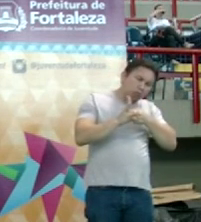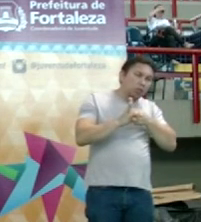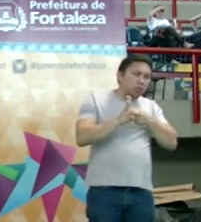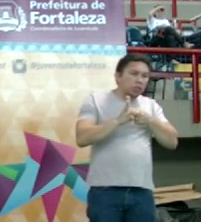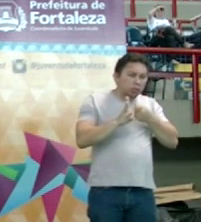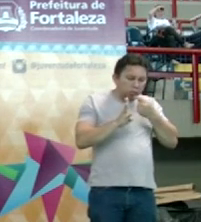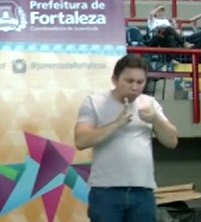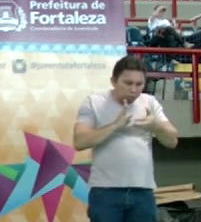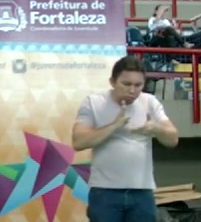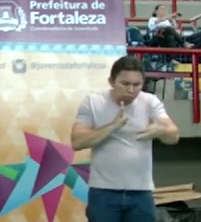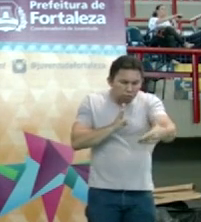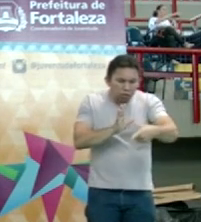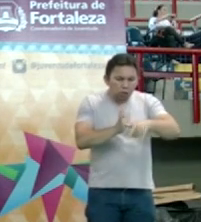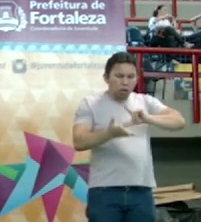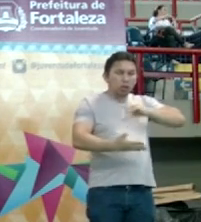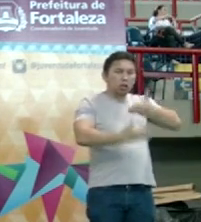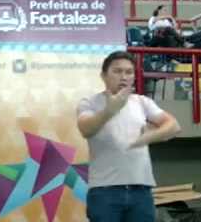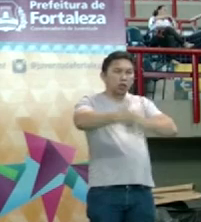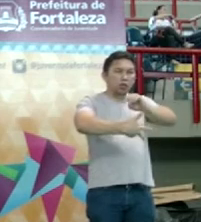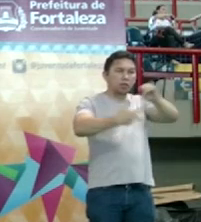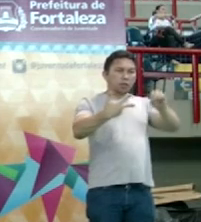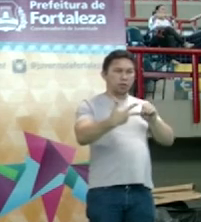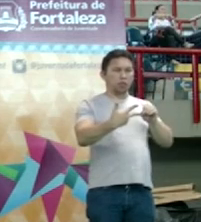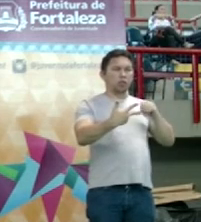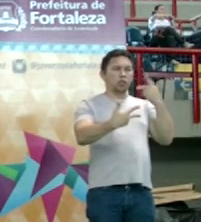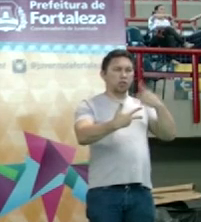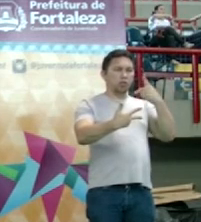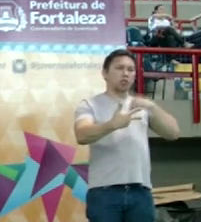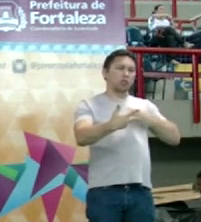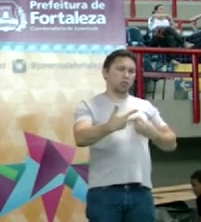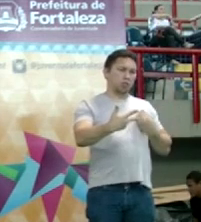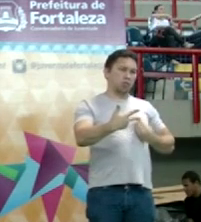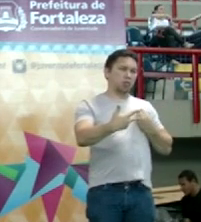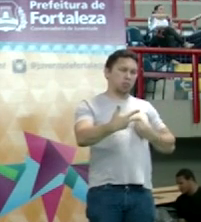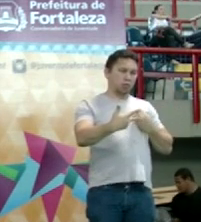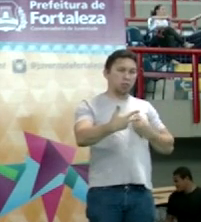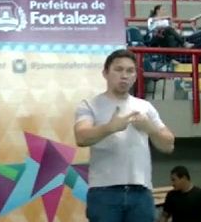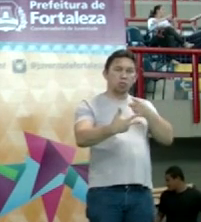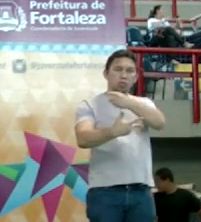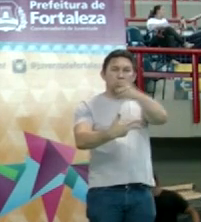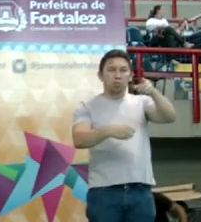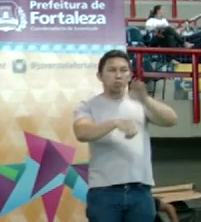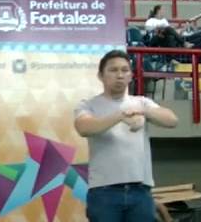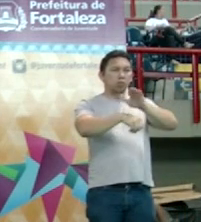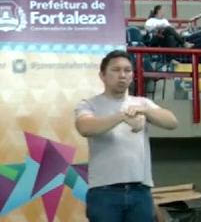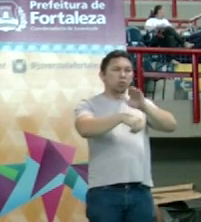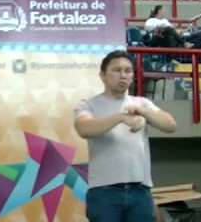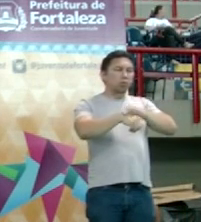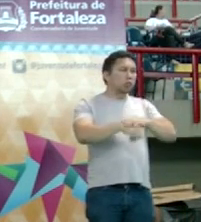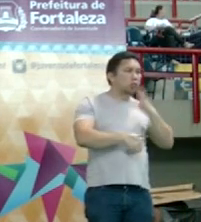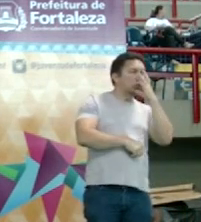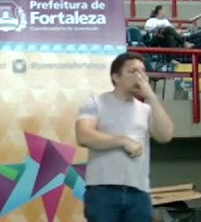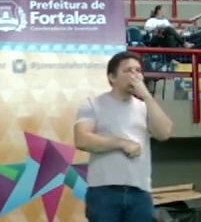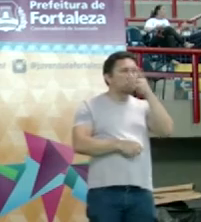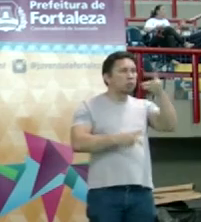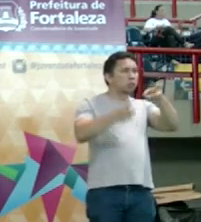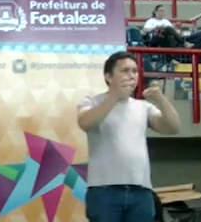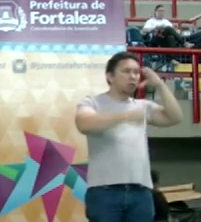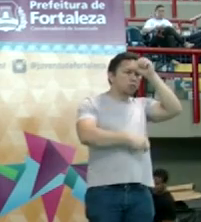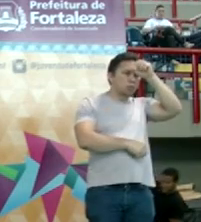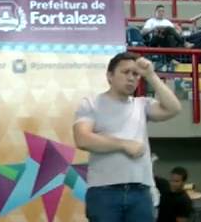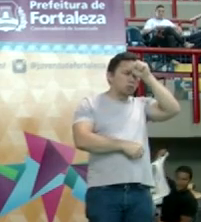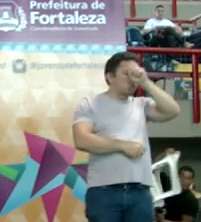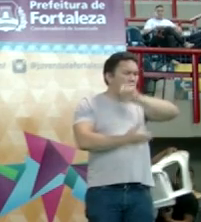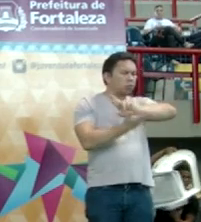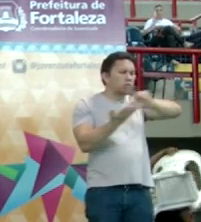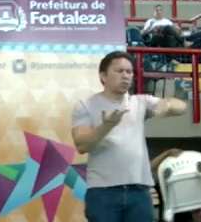que antecedem o dia do vestibular do Enem, vocês fazerem uso